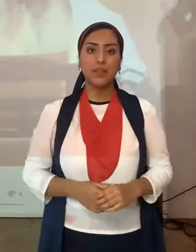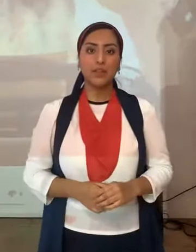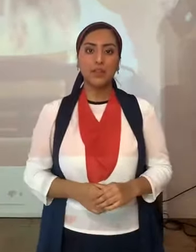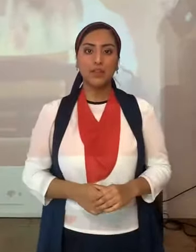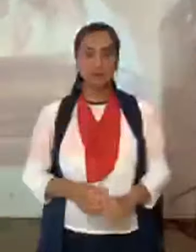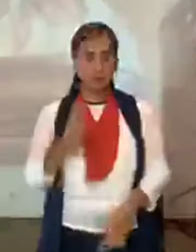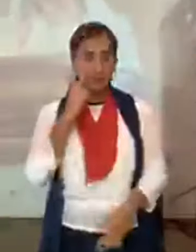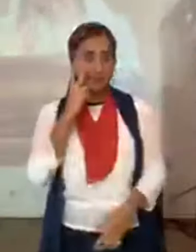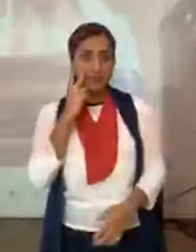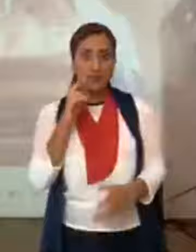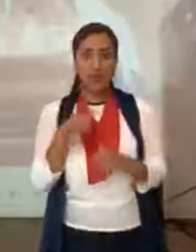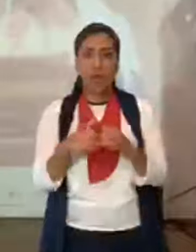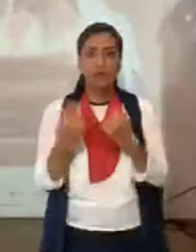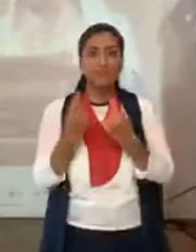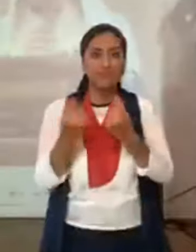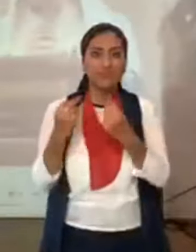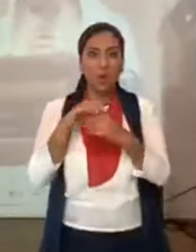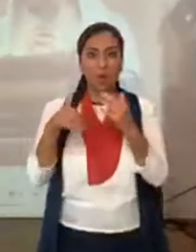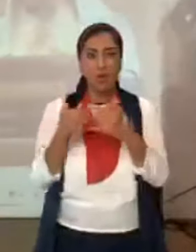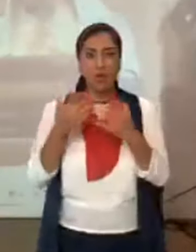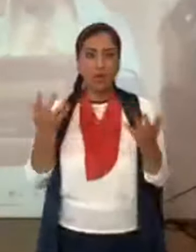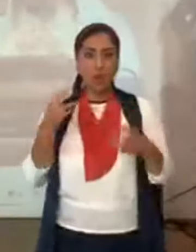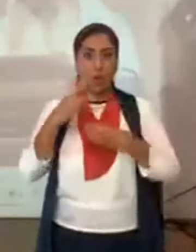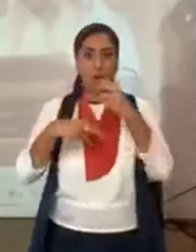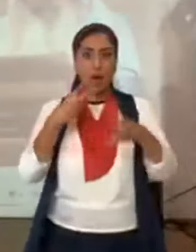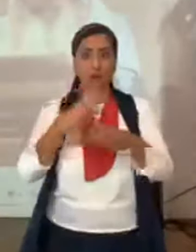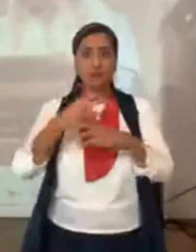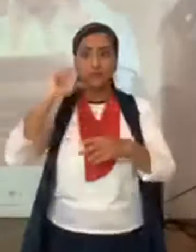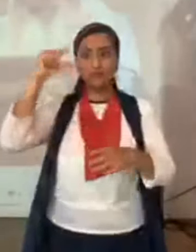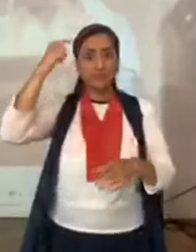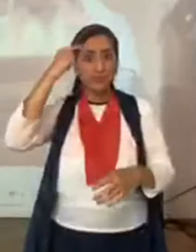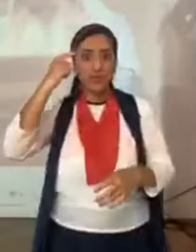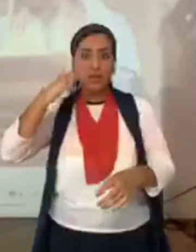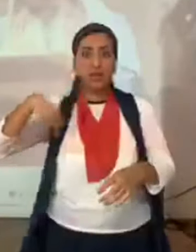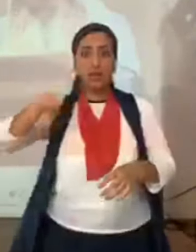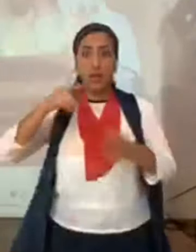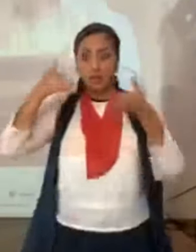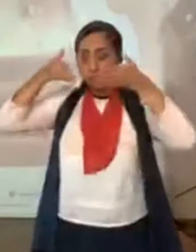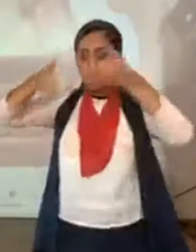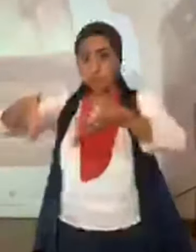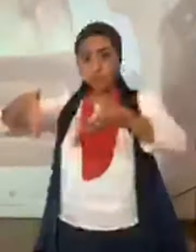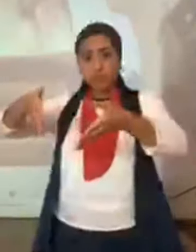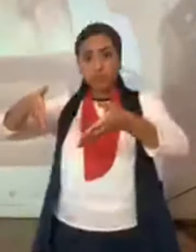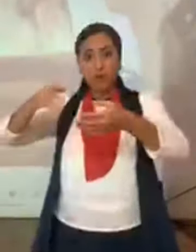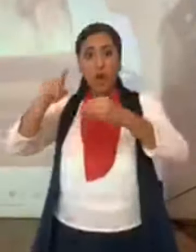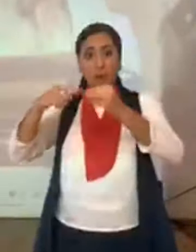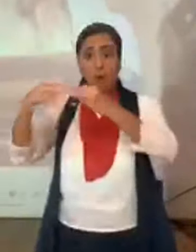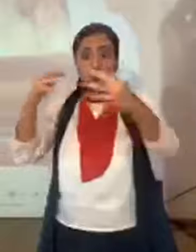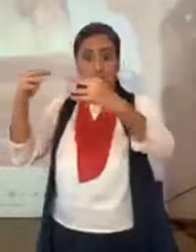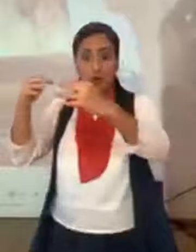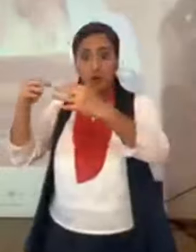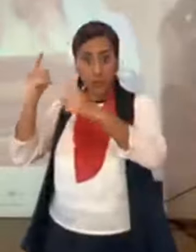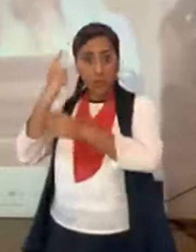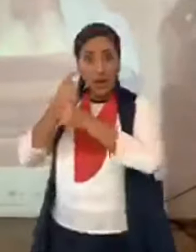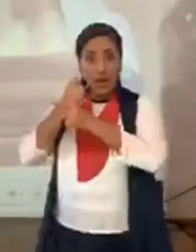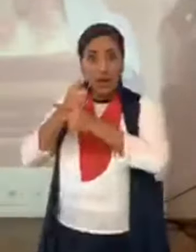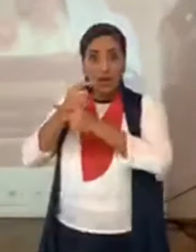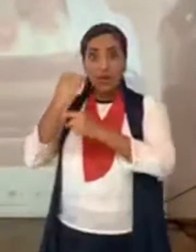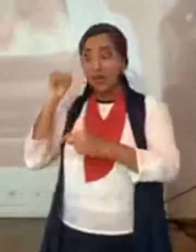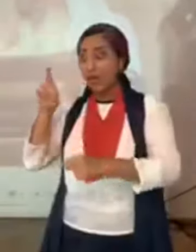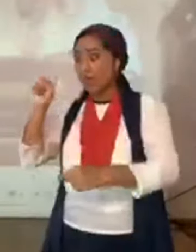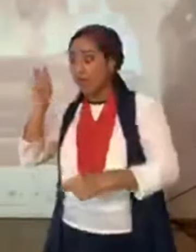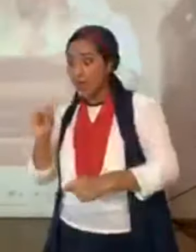Vean ustedes cómo actúa todo esto. El gobierno mundial estaba centrada la atención en la guerra. Si Irán,